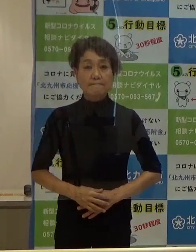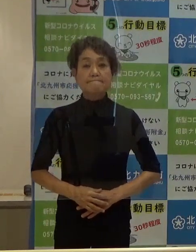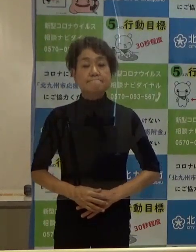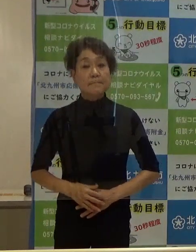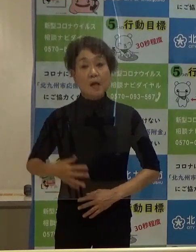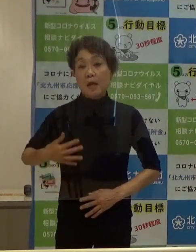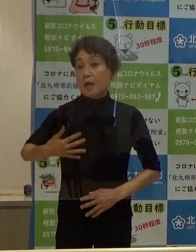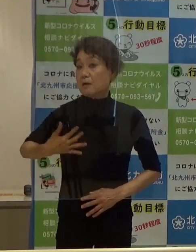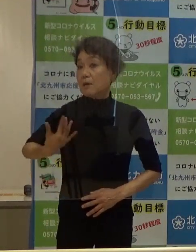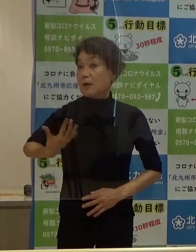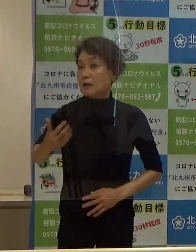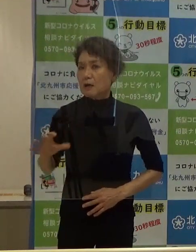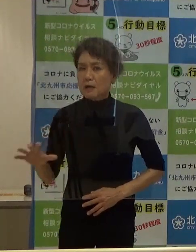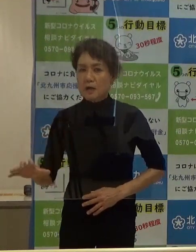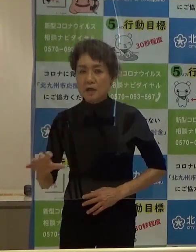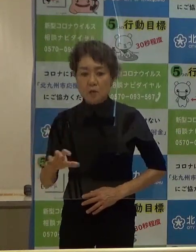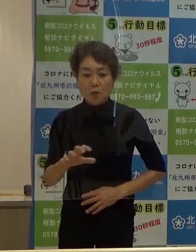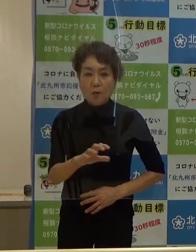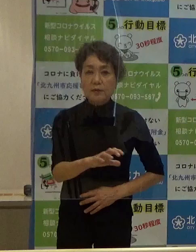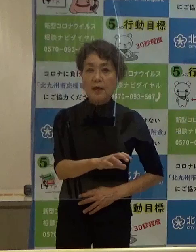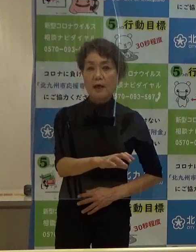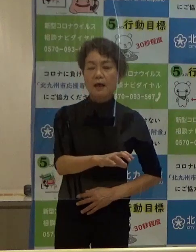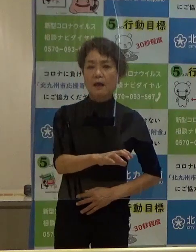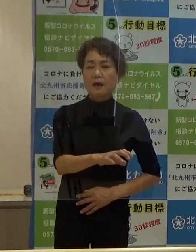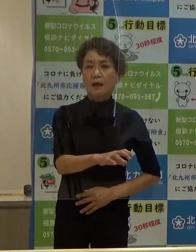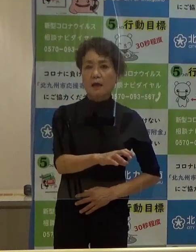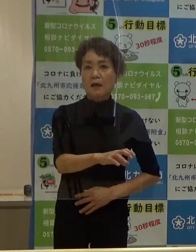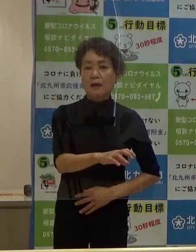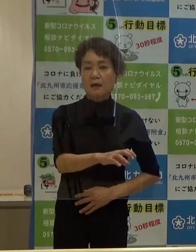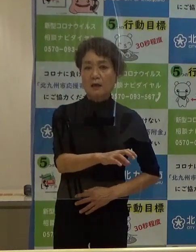知らないところでですね、やはり、